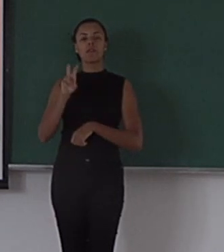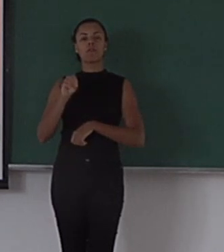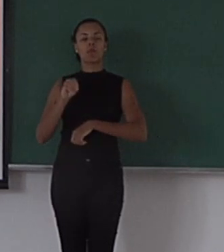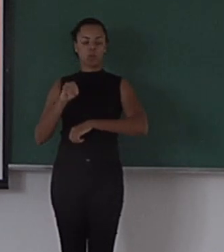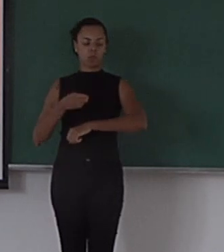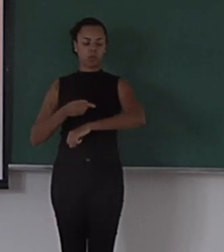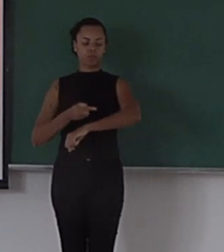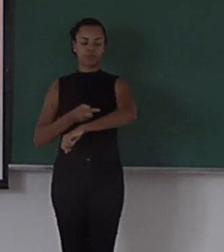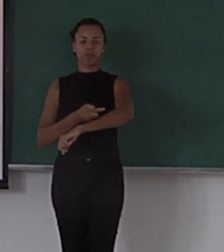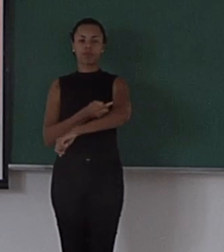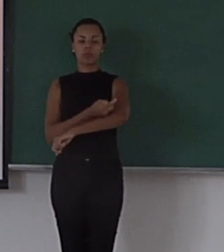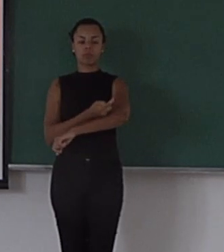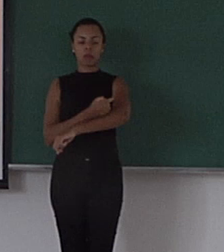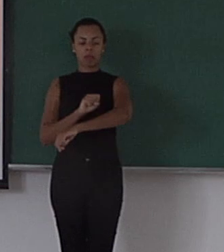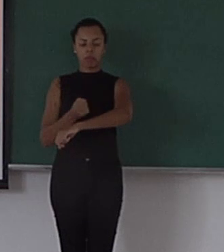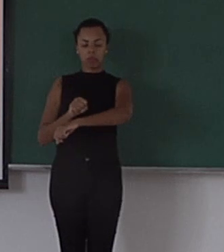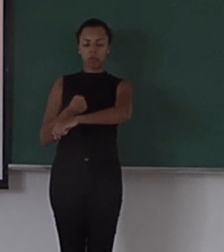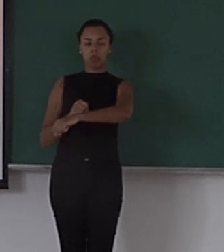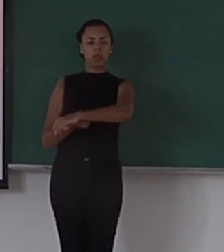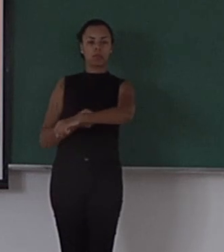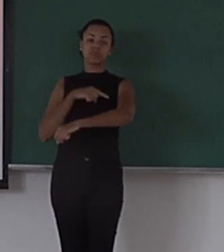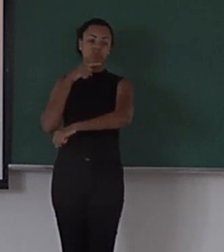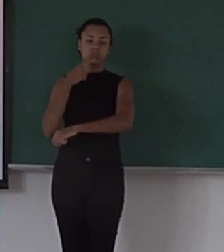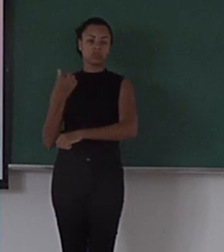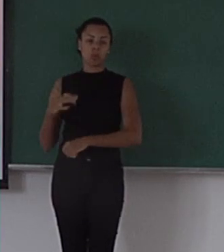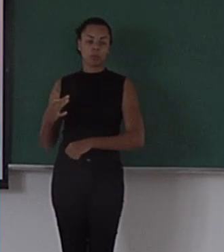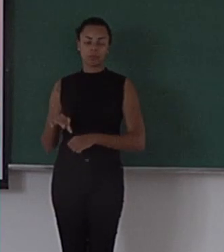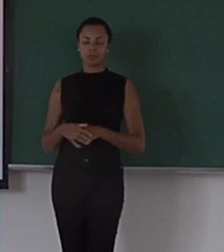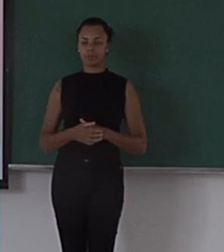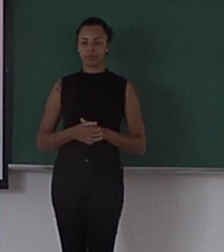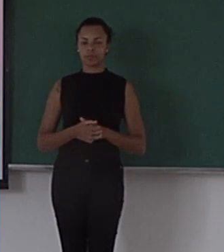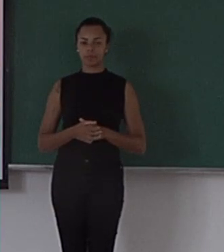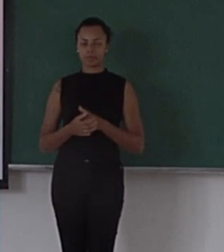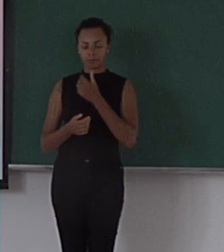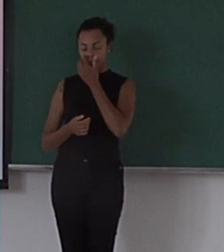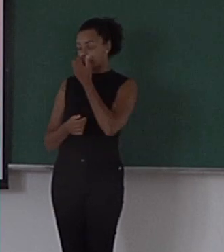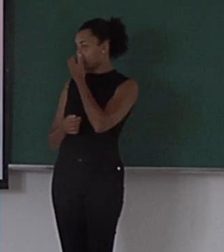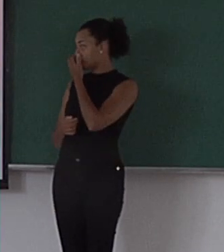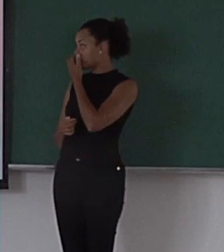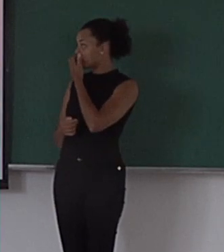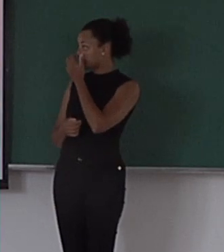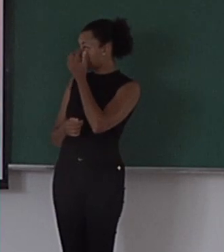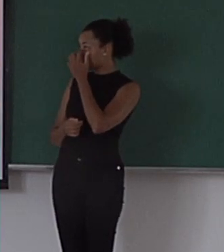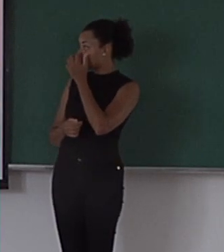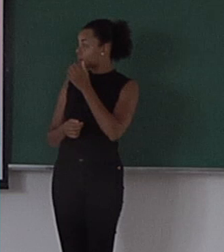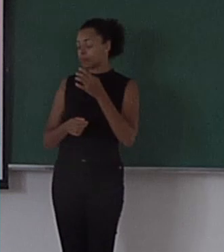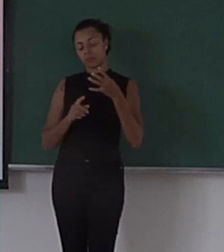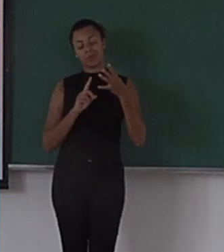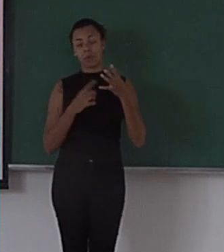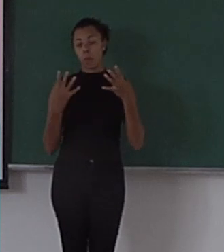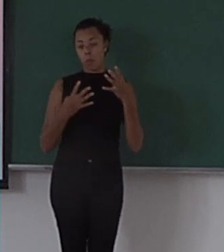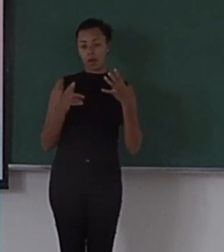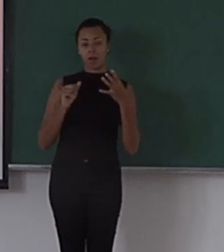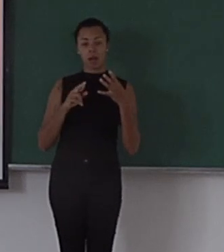terminações nervosas. Então o indivíduo não sente uma dor tão intensa. E tem ainda um caso de classificação de quarto grau,